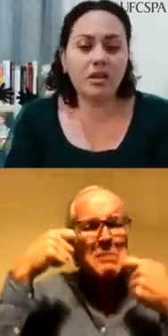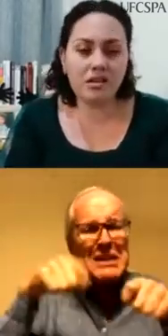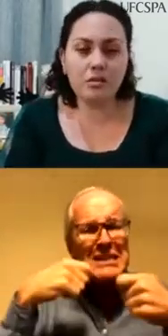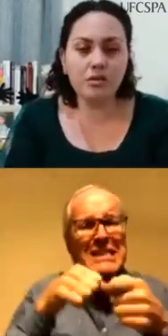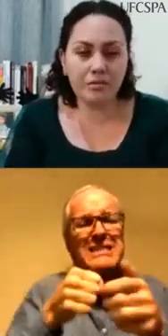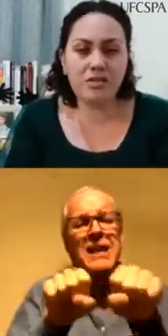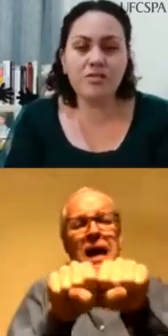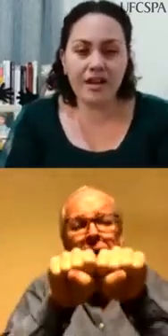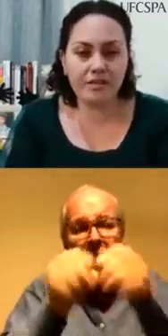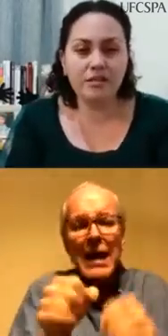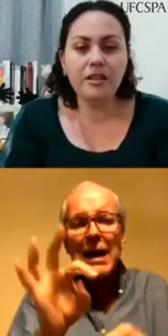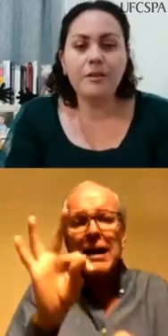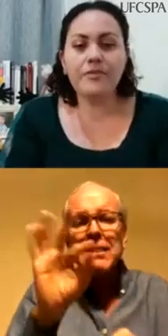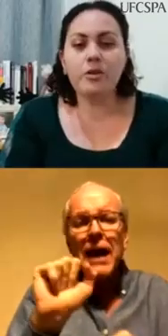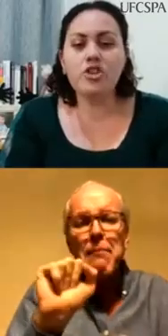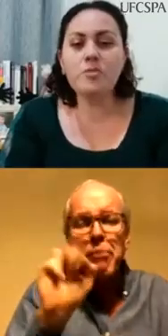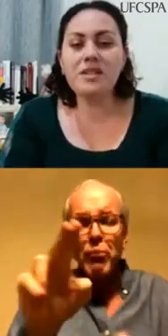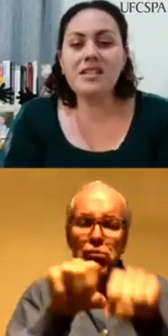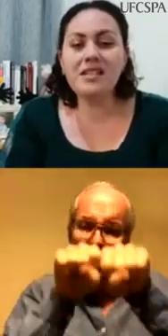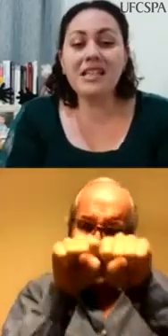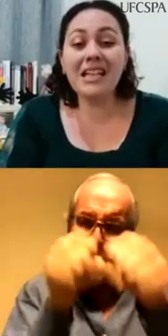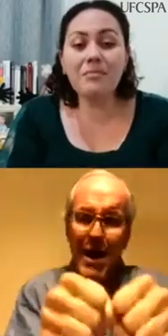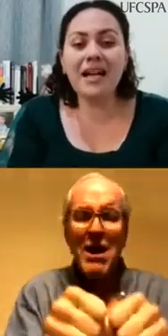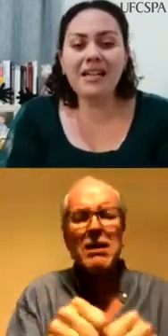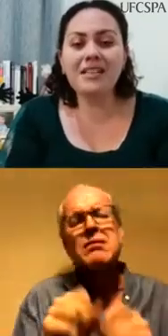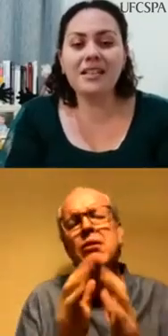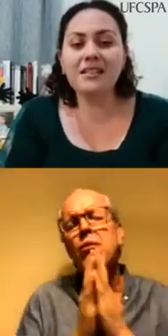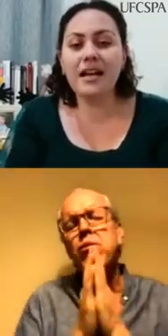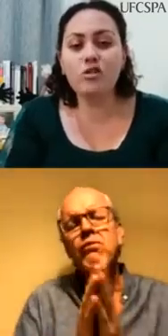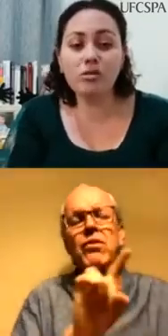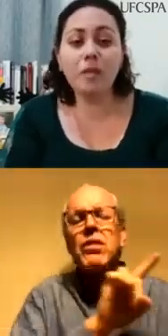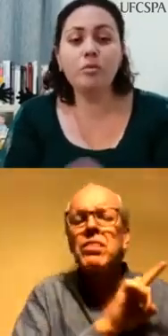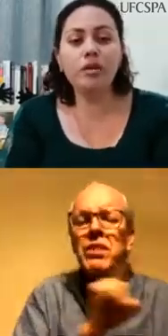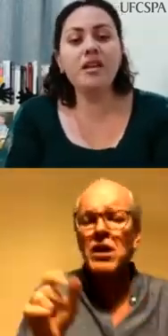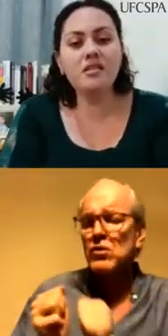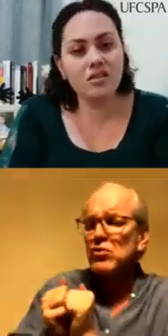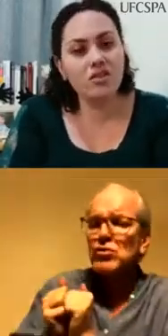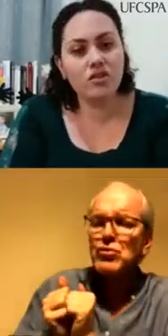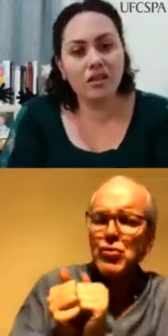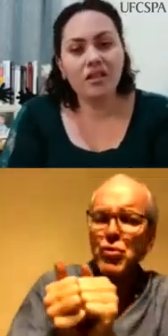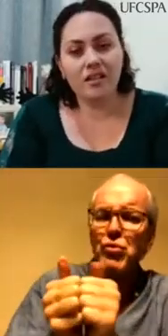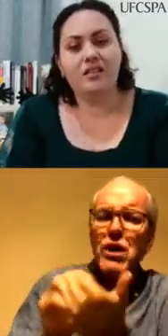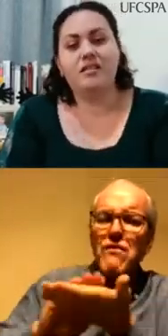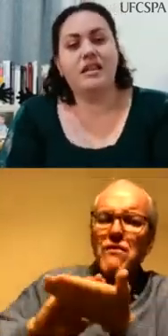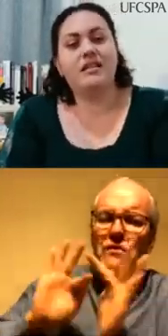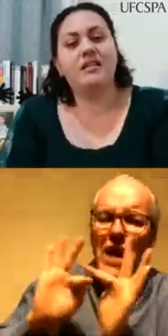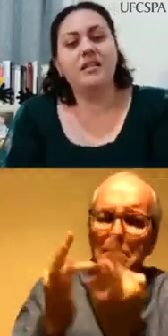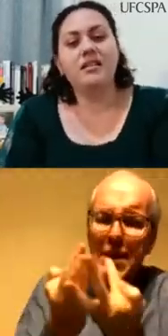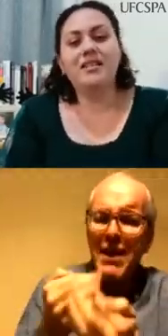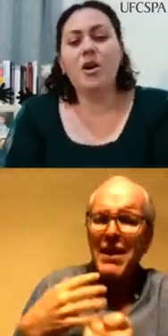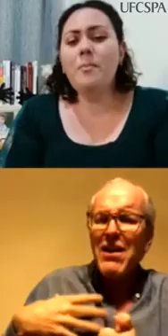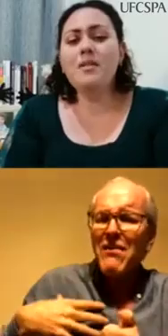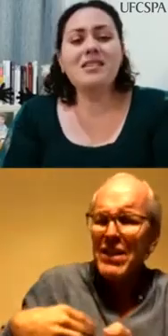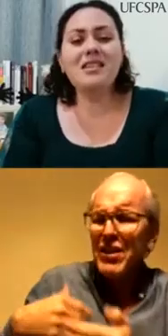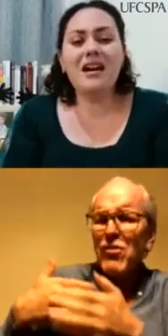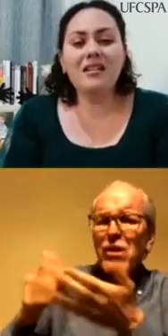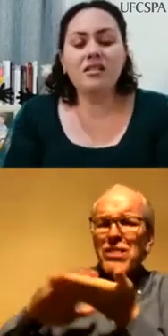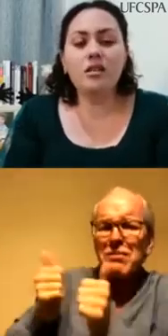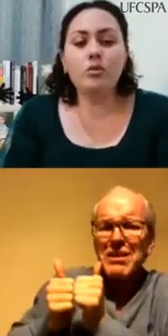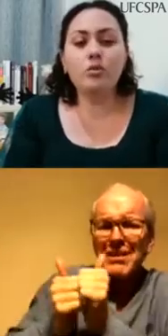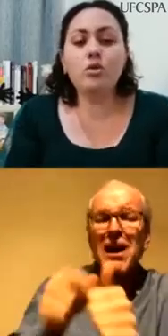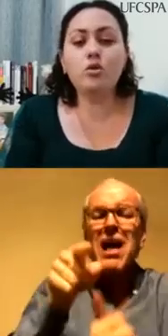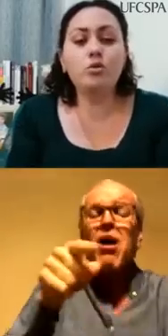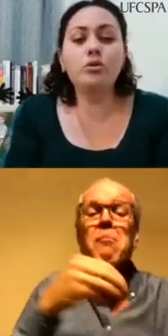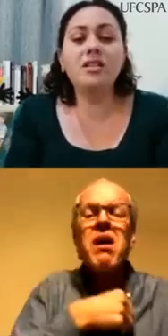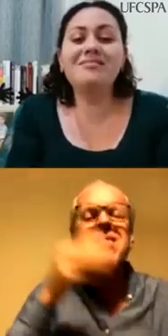uma comunicação muito mais fácil. Então, a gente precisa quebrar, na realidade, o tabu que existe, né? Não pensar